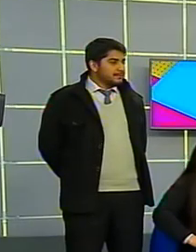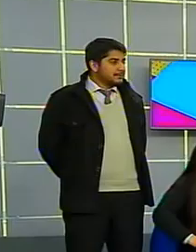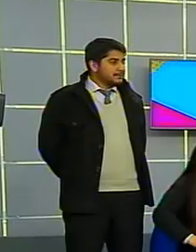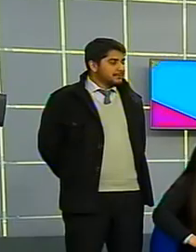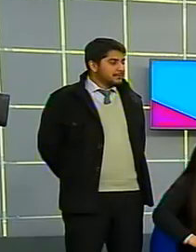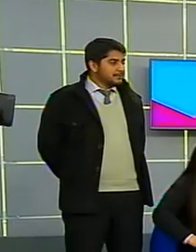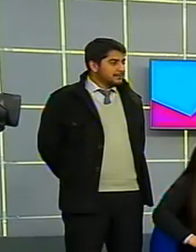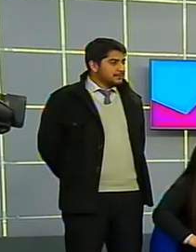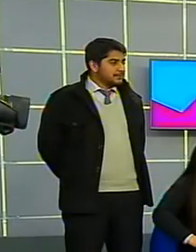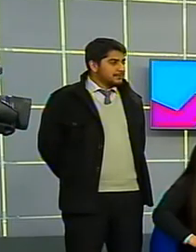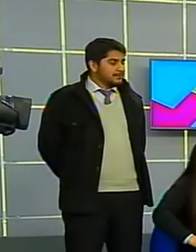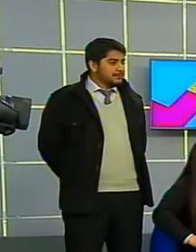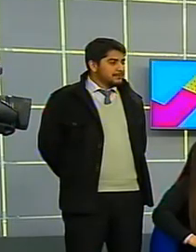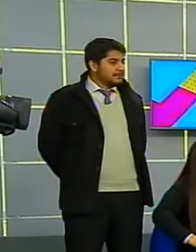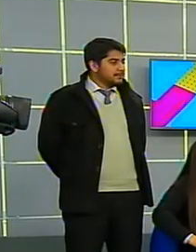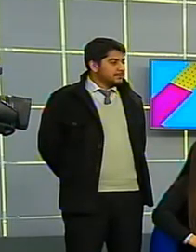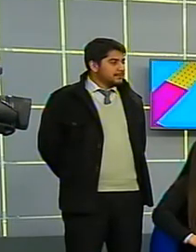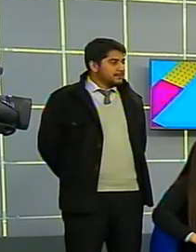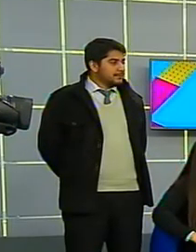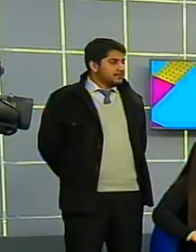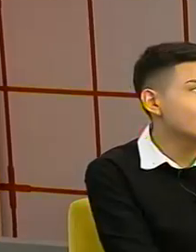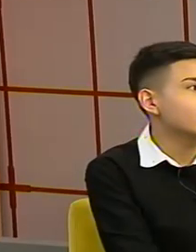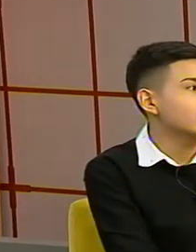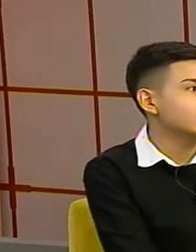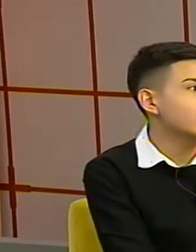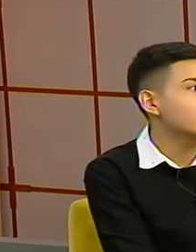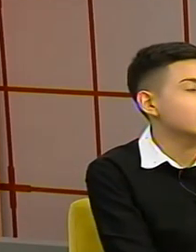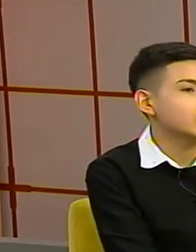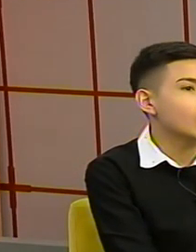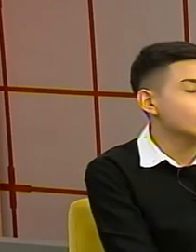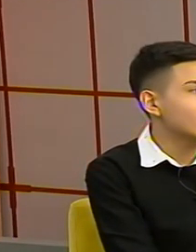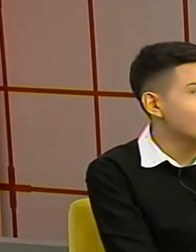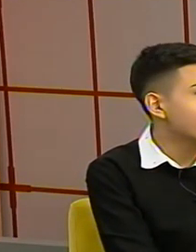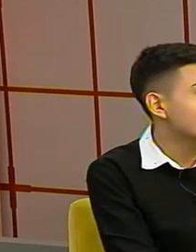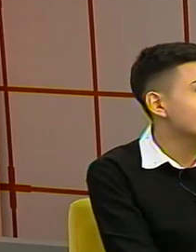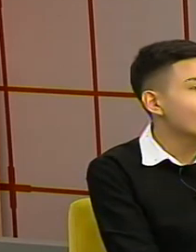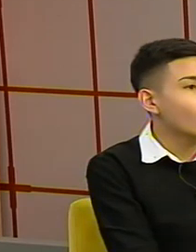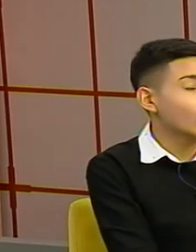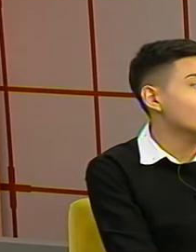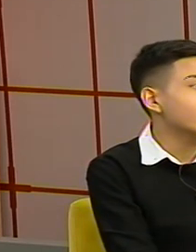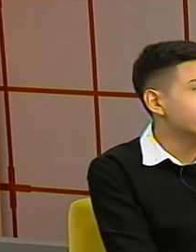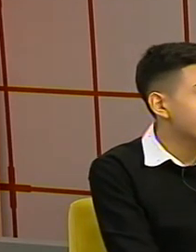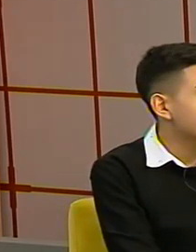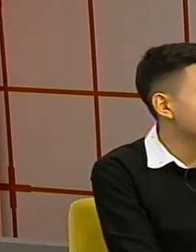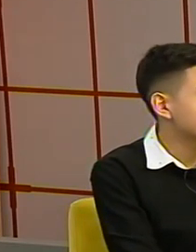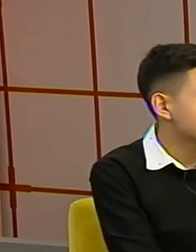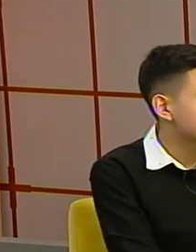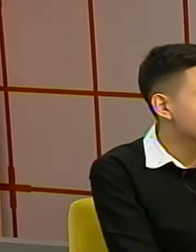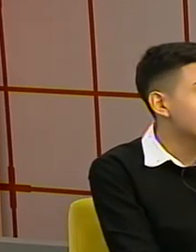también pertenecer a esta institución. La verdad que sí, un gran orgullo pertenecer, ser alumnos del colegio, un colegio que integra, que acepta.